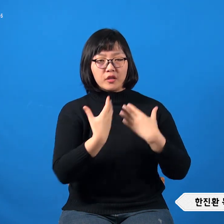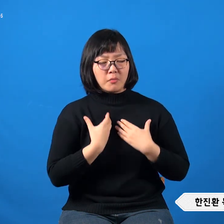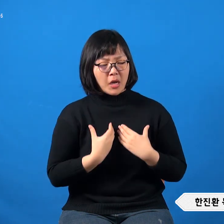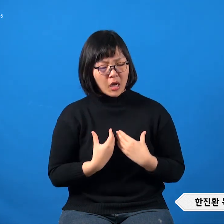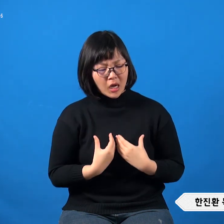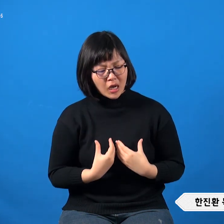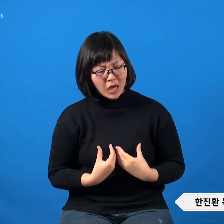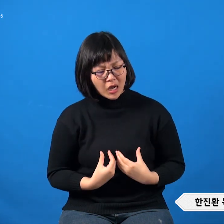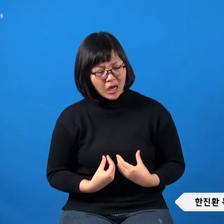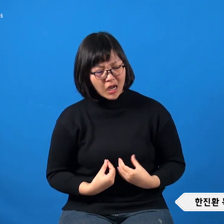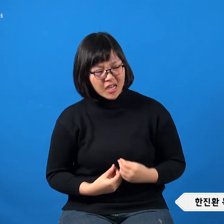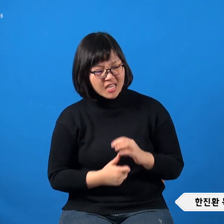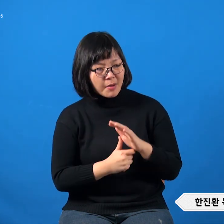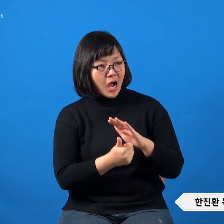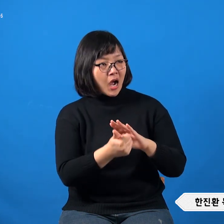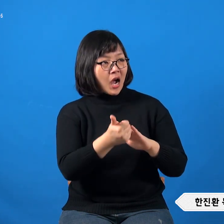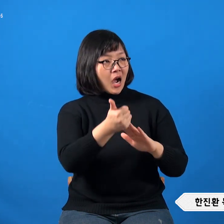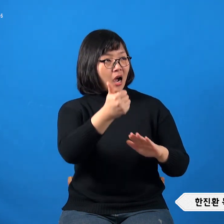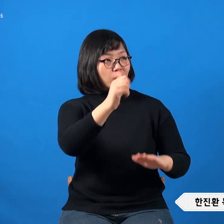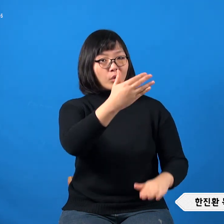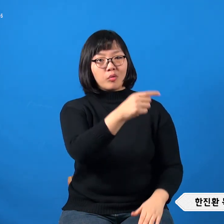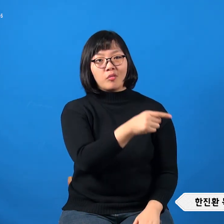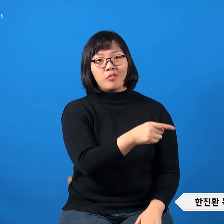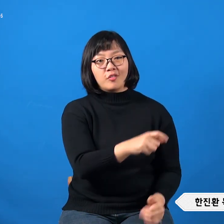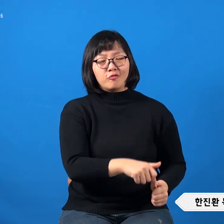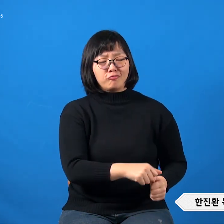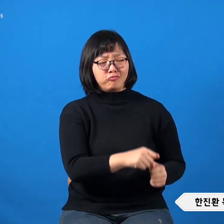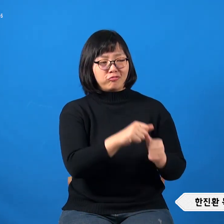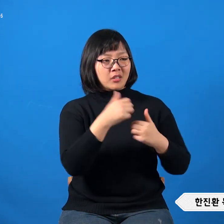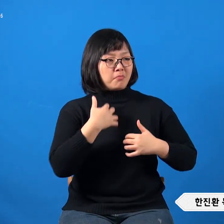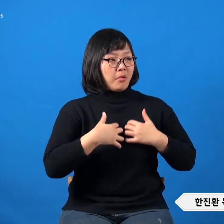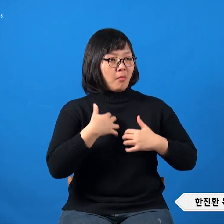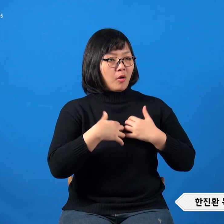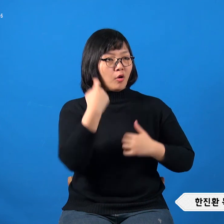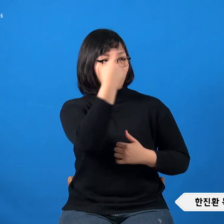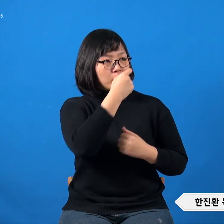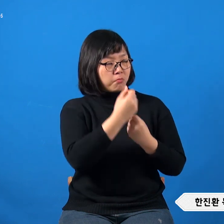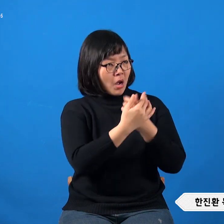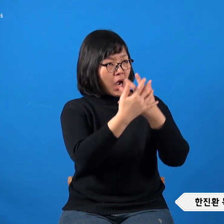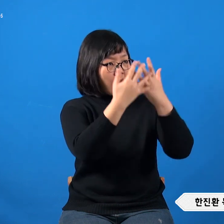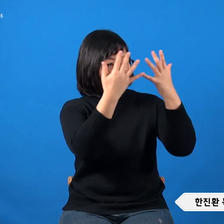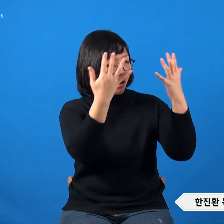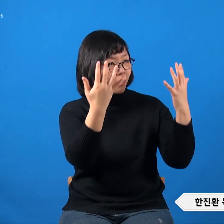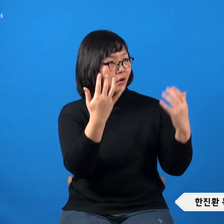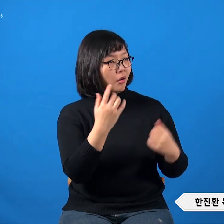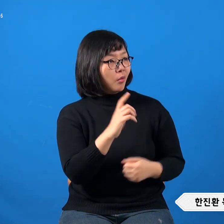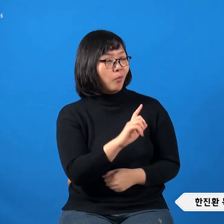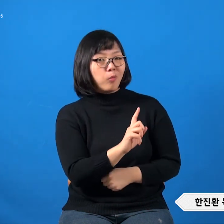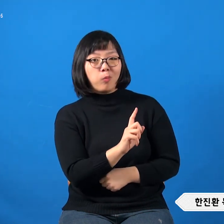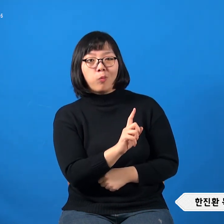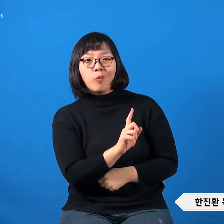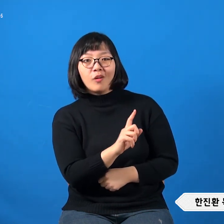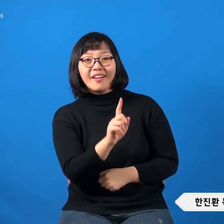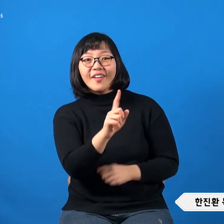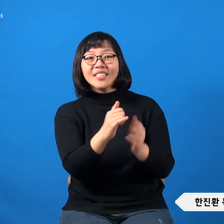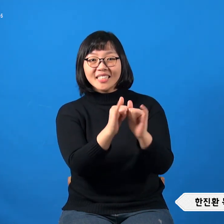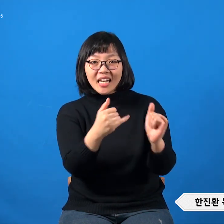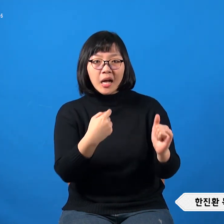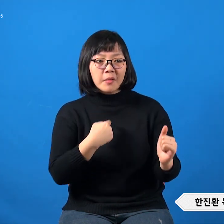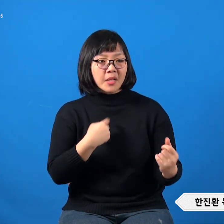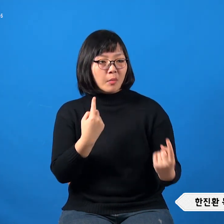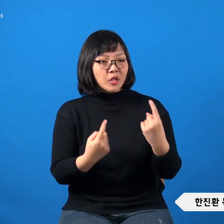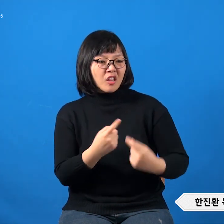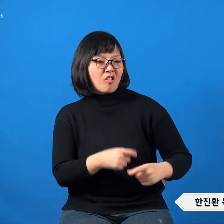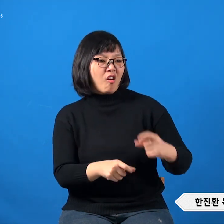희망의 빛을 보고, 또 어떤 사람은 구원의 기쁨을 알게 되고, 어떤 사람은 자기보다도 더